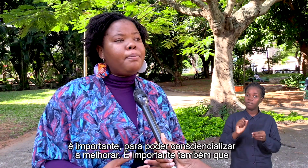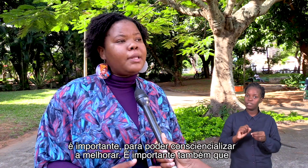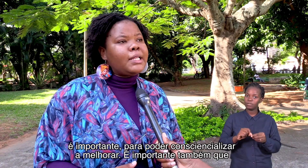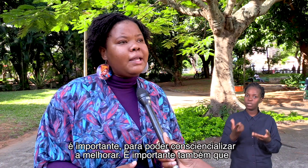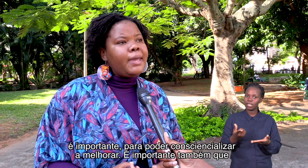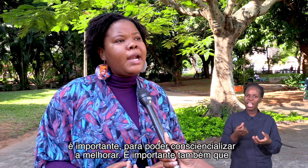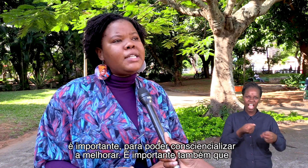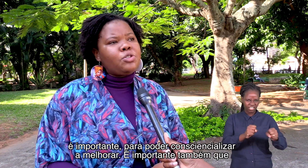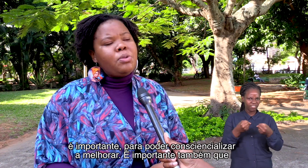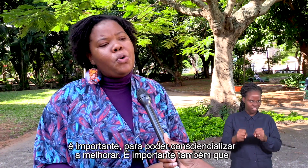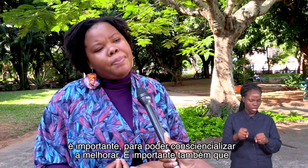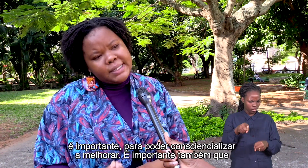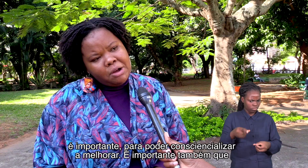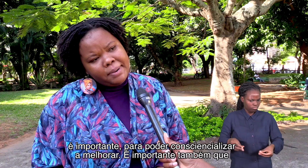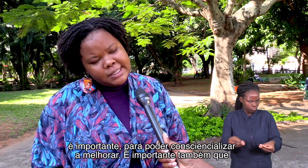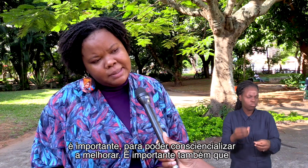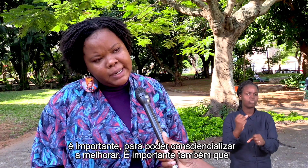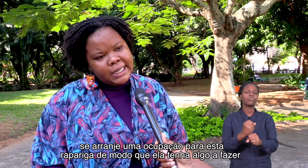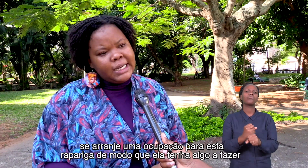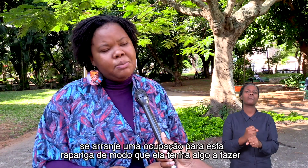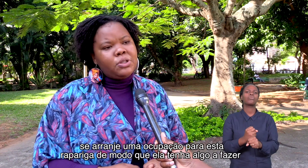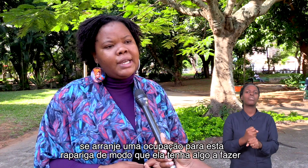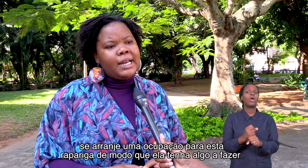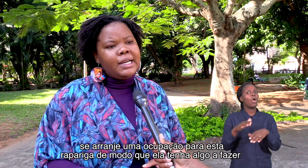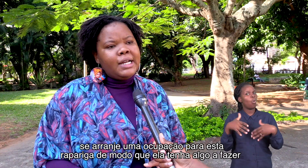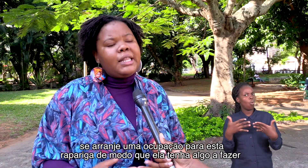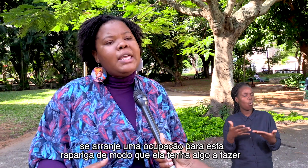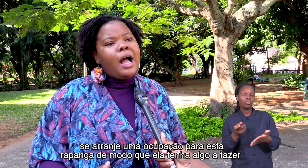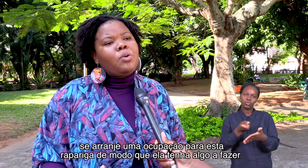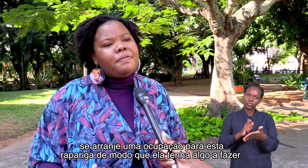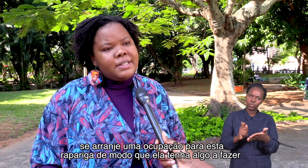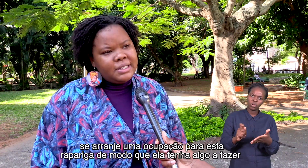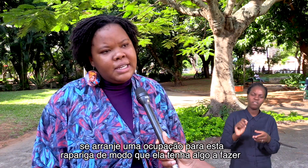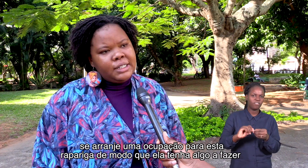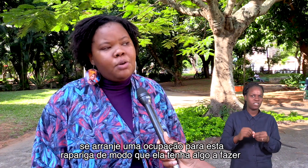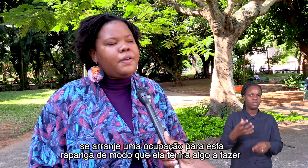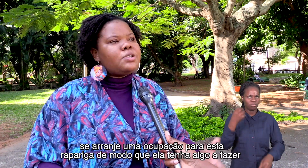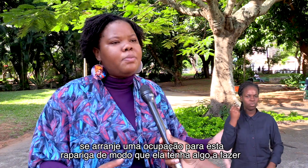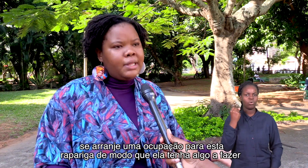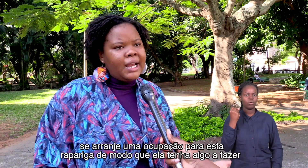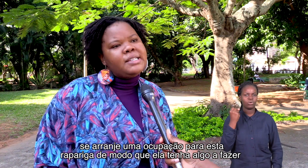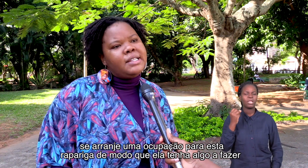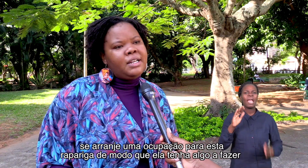É importante que também arranje uma ocupação para essa rapariga, de modo que ela tenha algo a fazer e não